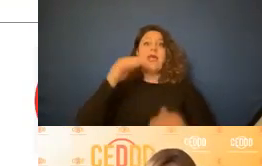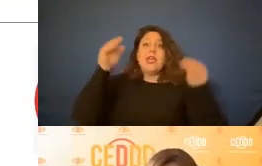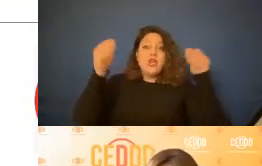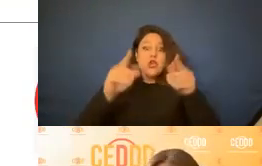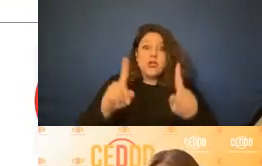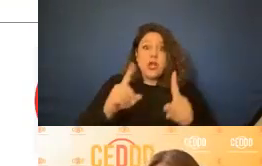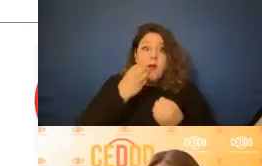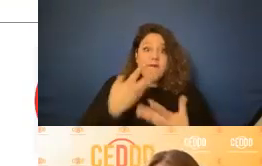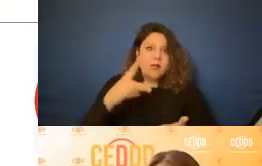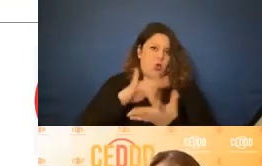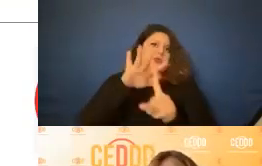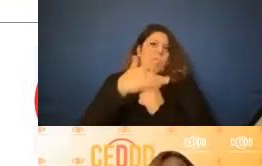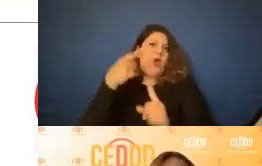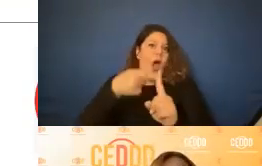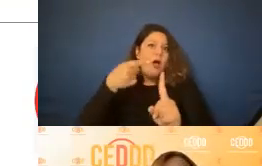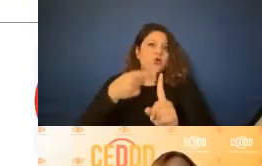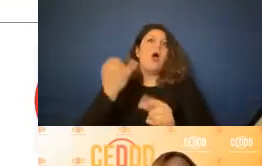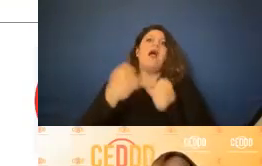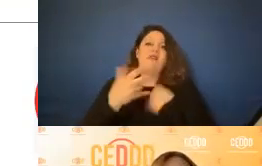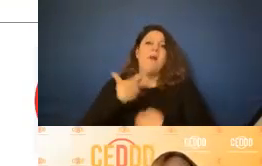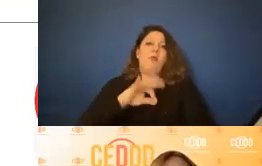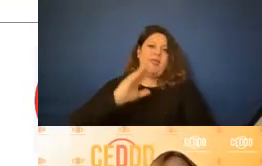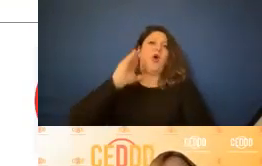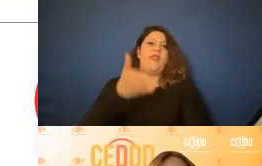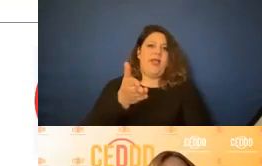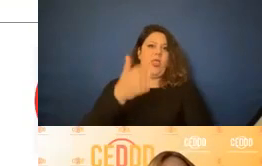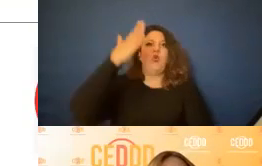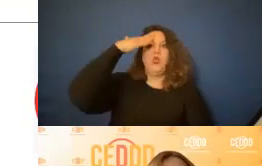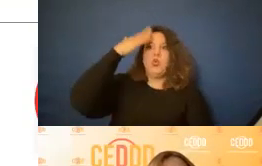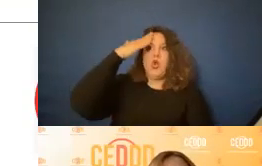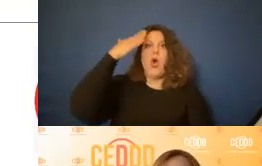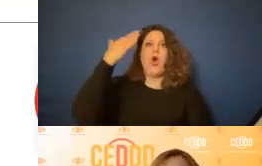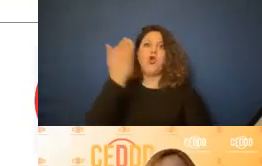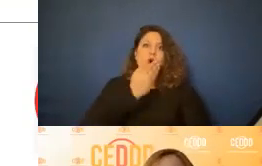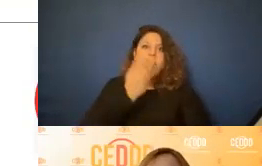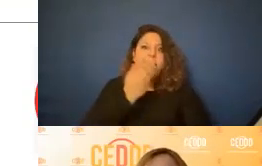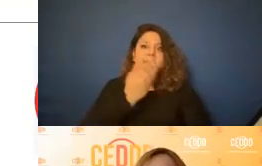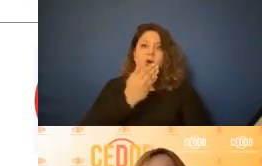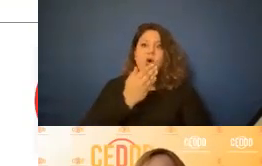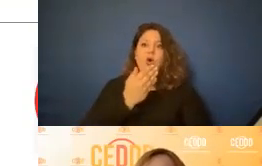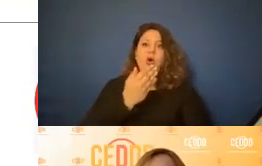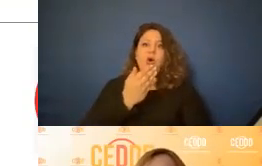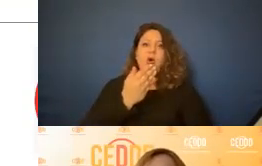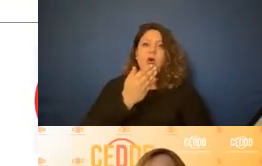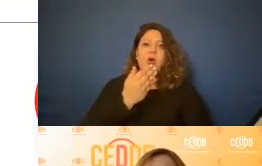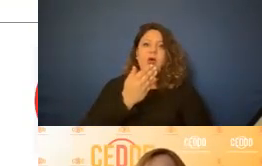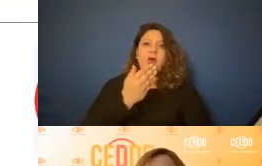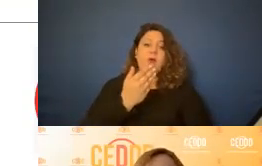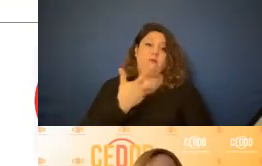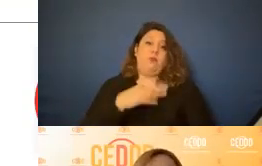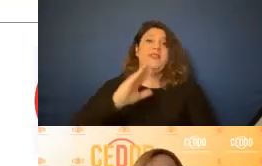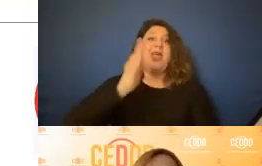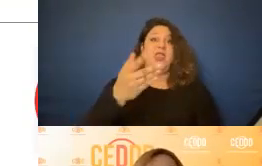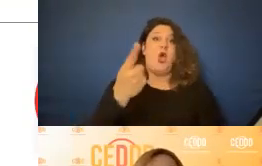de acoso, pueden ser condenados, tutores, colegio, incluso con sanciones económicas por